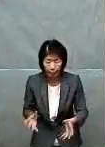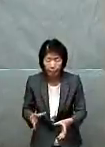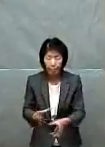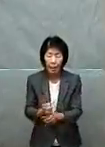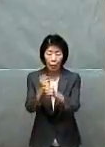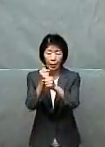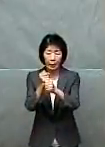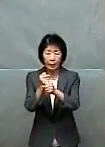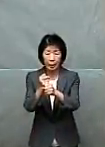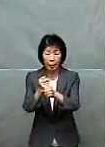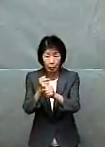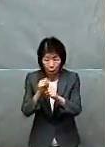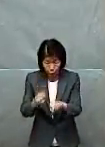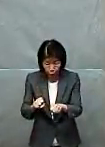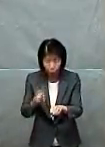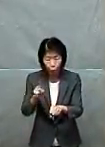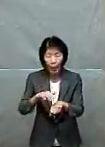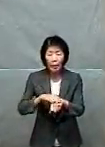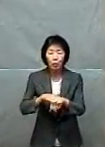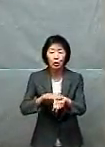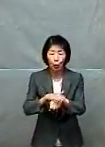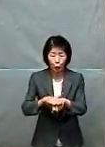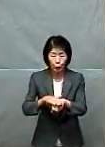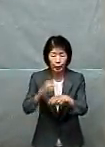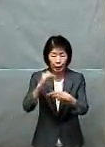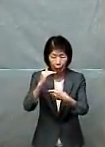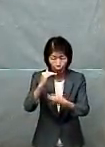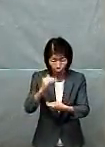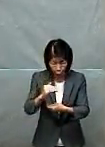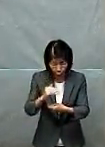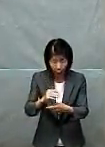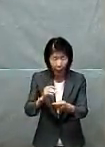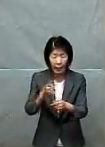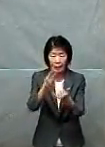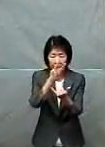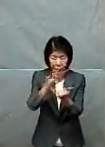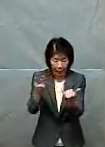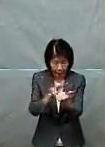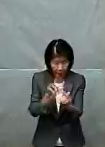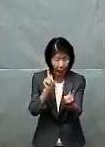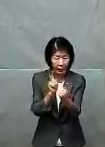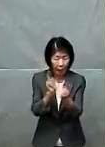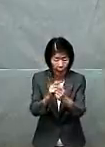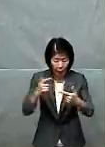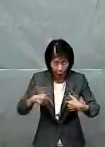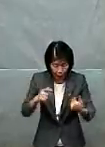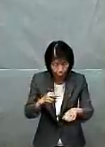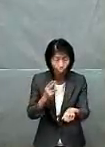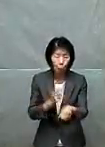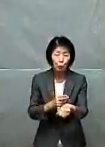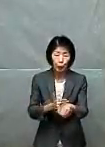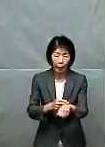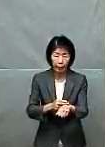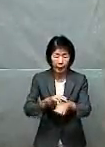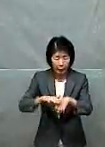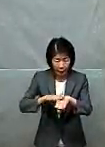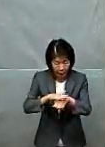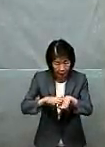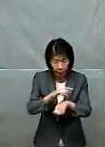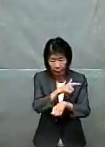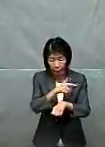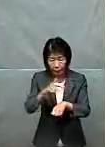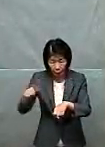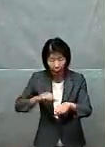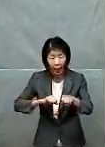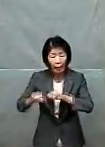が重要であること、災害への対応については日頃の訓練が大切であることなど、その